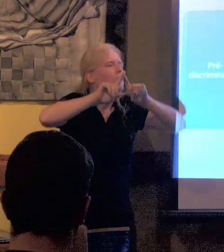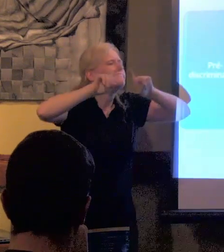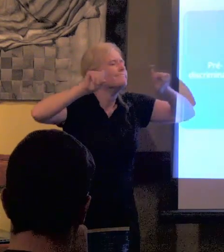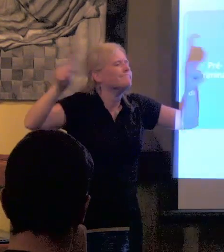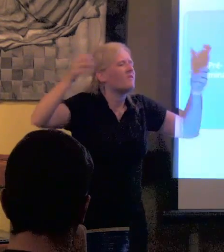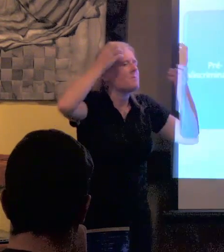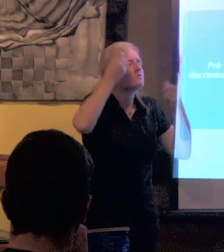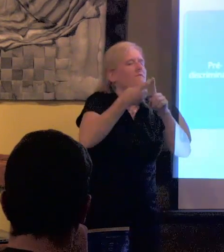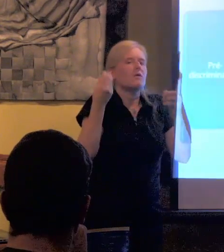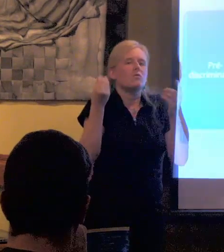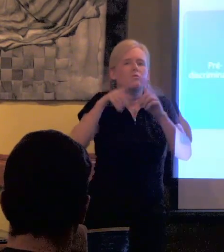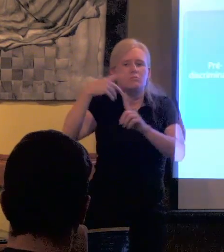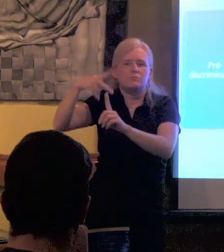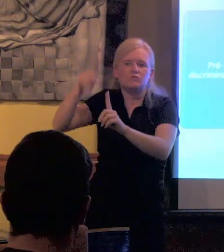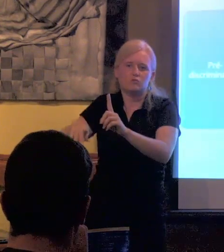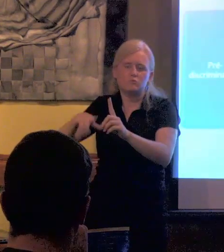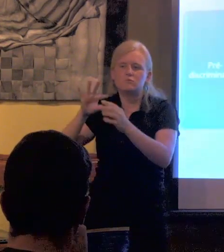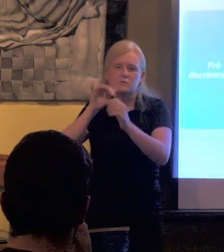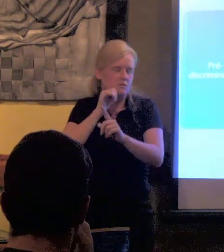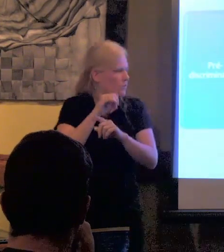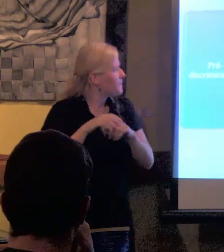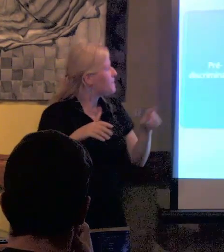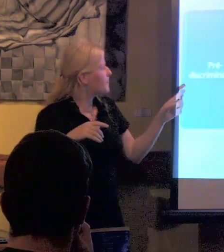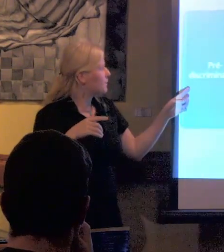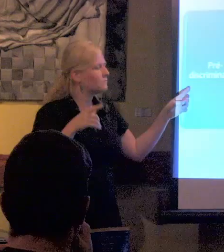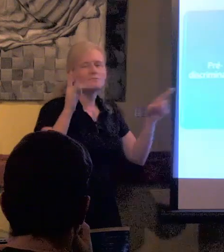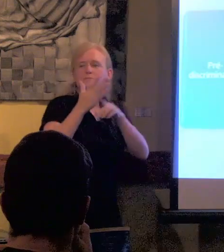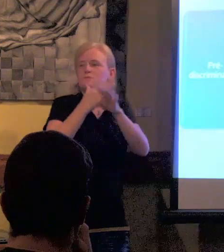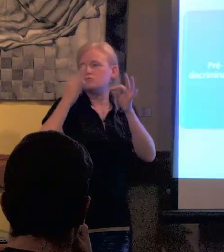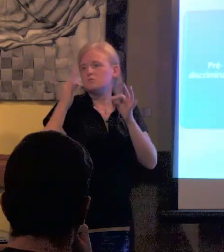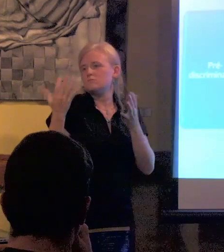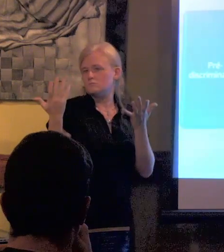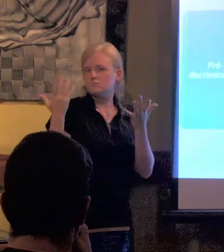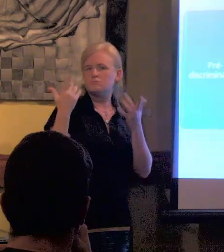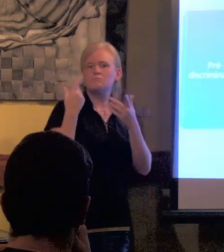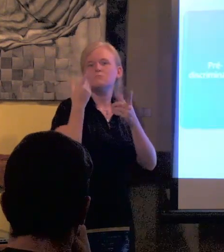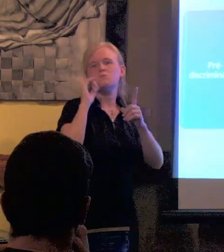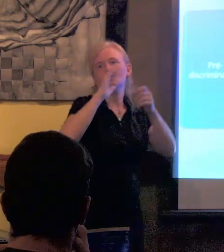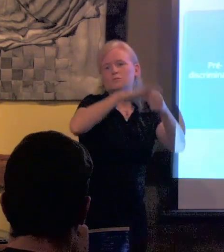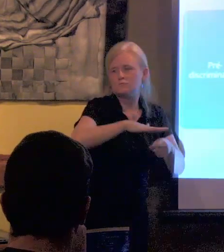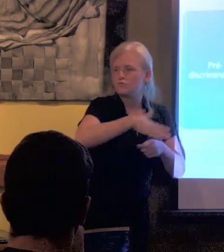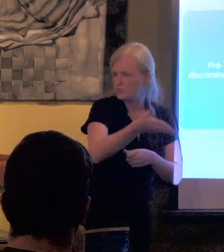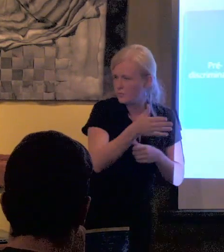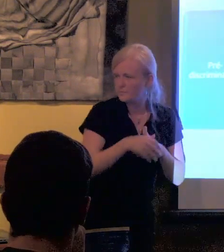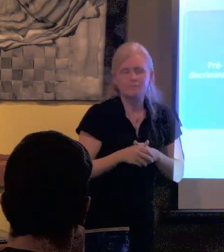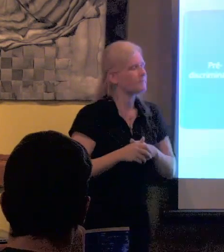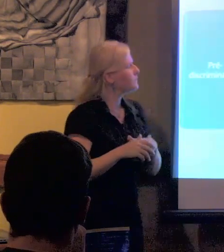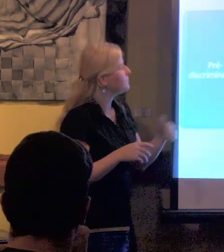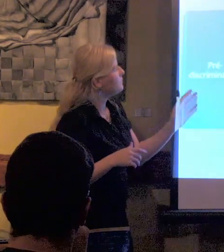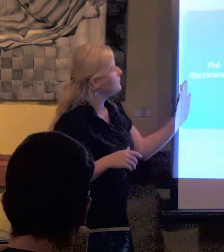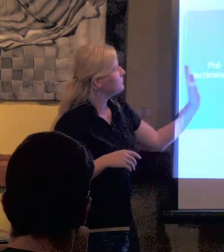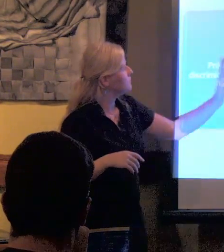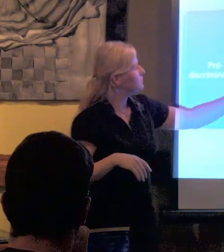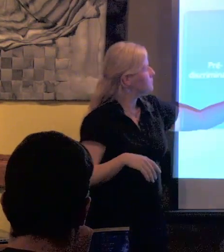visuel. Enfin, c'est surtout des choses, des préjugés qu'on a intégrés par rapport à ce qu'on retrouve, par exemple, à ce à quoi on est exposé dans les